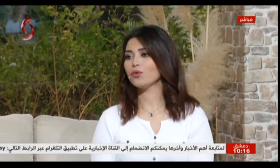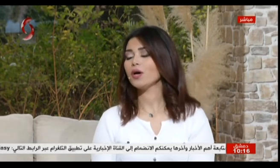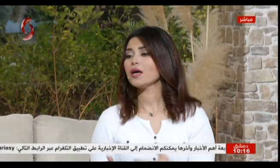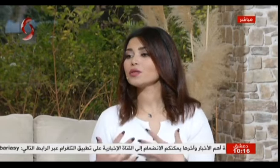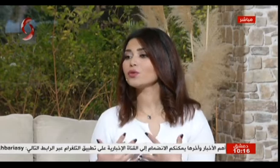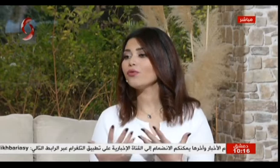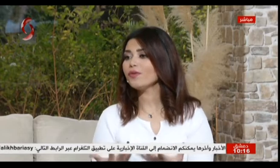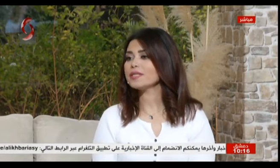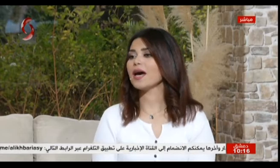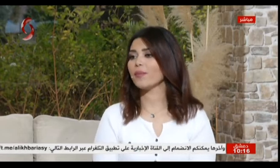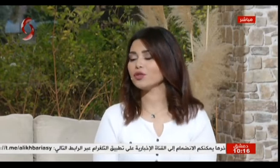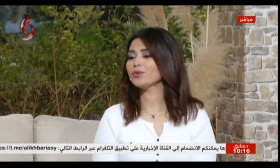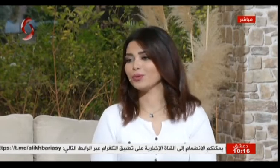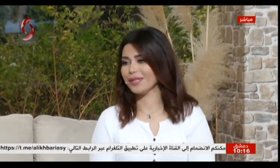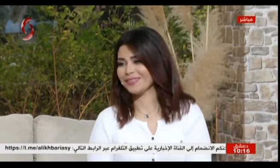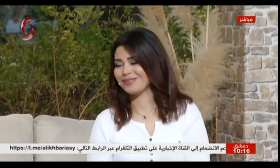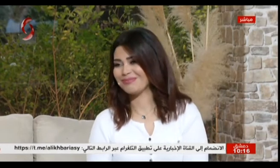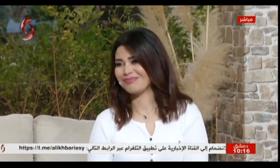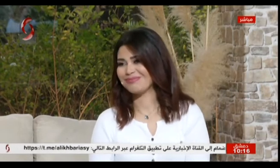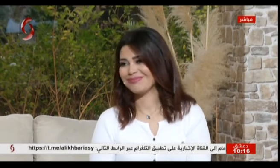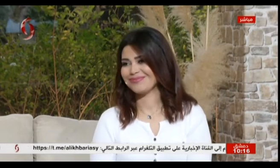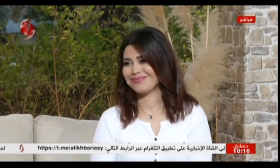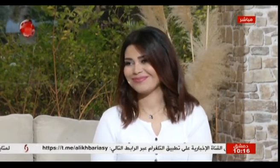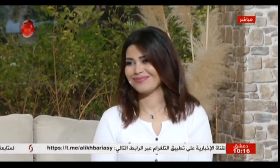اللي عم يقولوا ظروفي صعبة، شو بتقولي؟